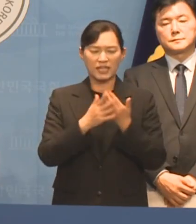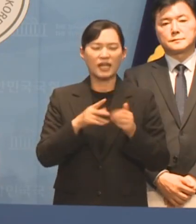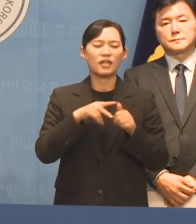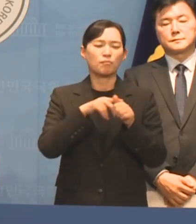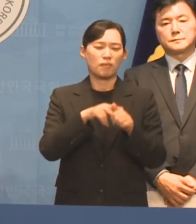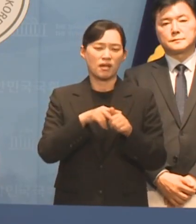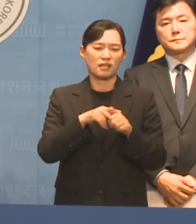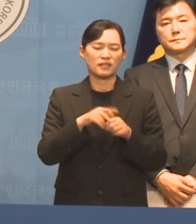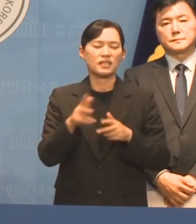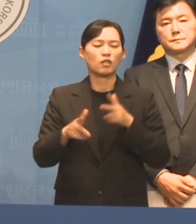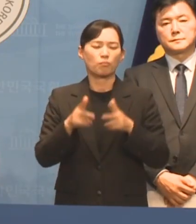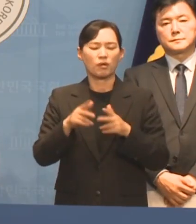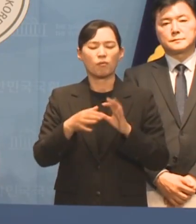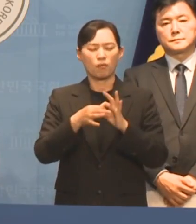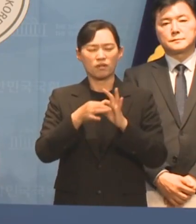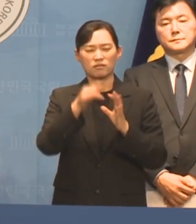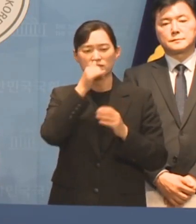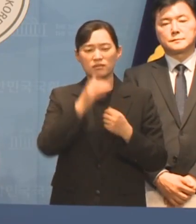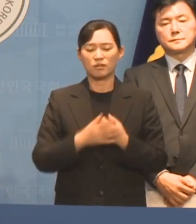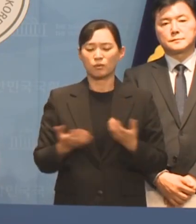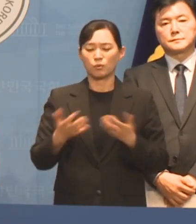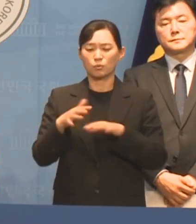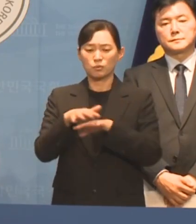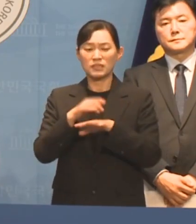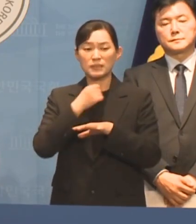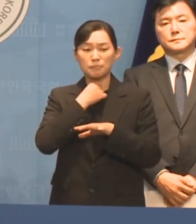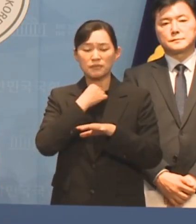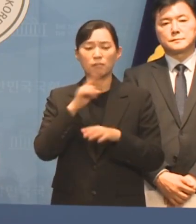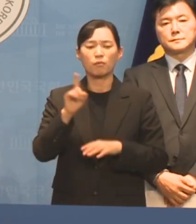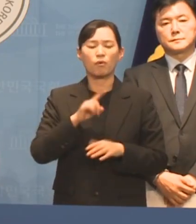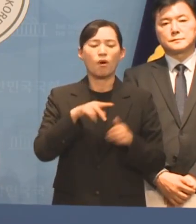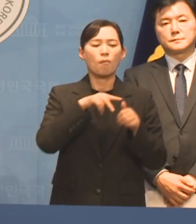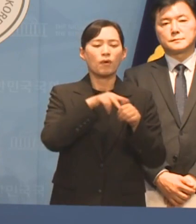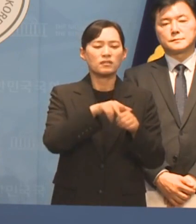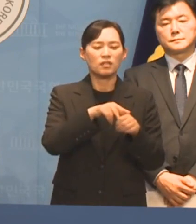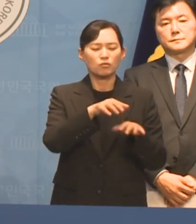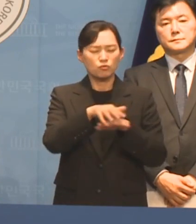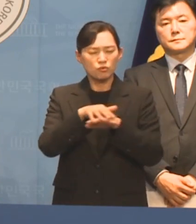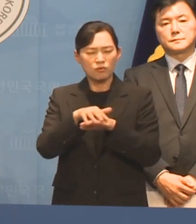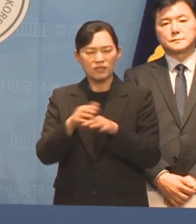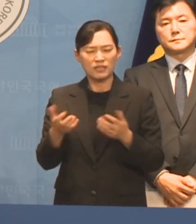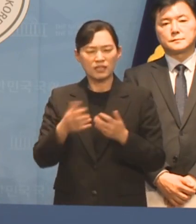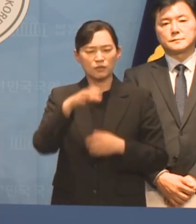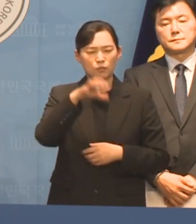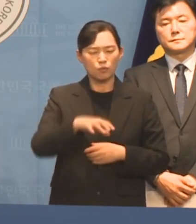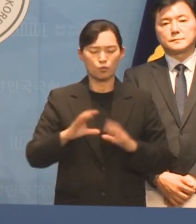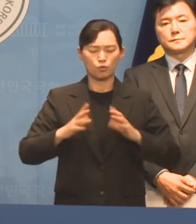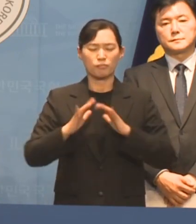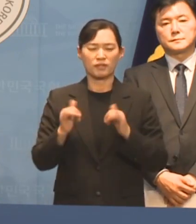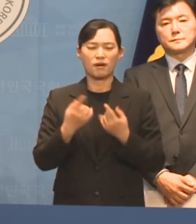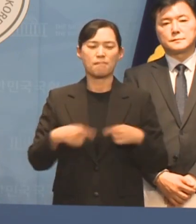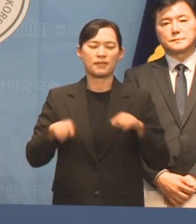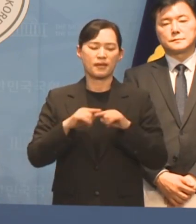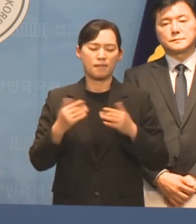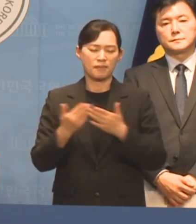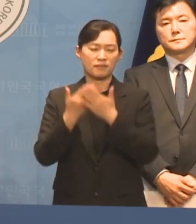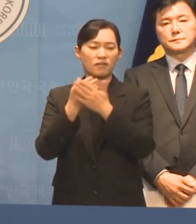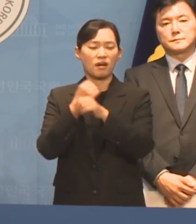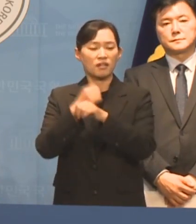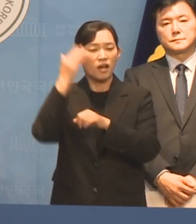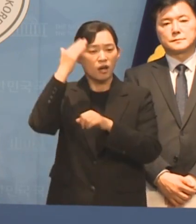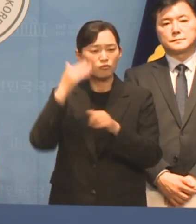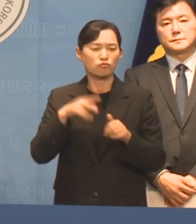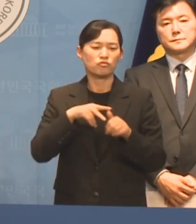경마산업에 전가될 것입니다. 우리 노동조합이 지키고자 하는 것은 마사회 구성원의 일터이자 국민과 함께 성장해온